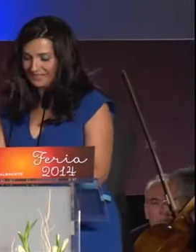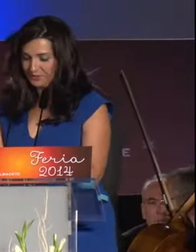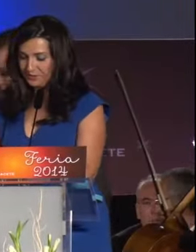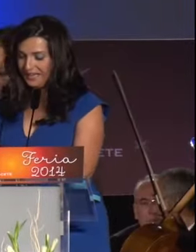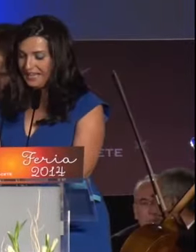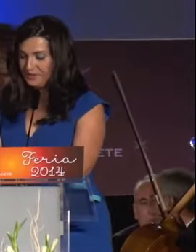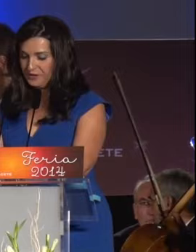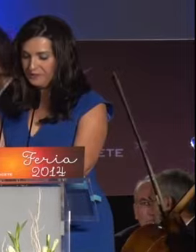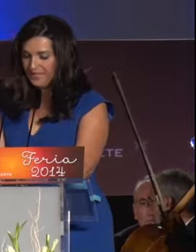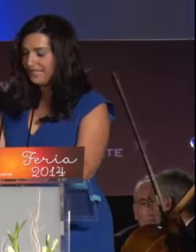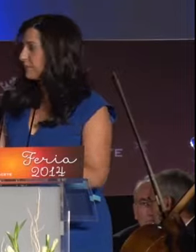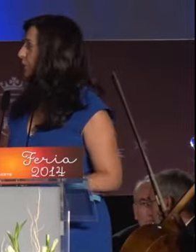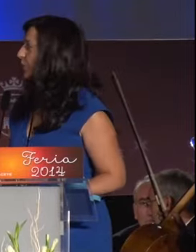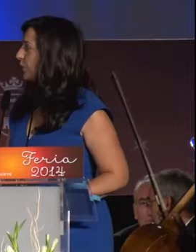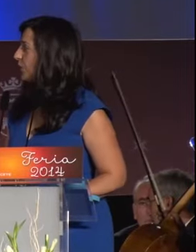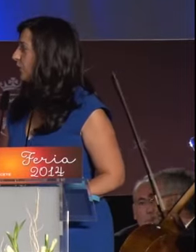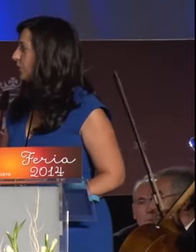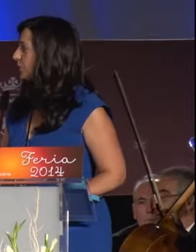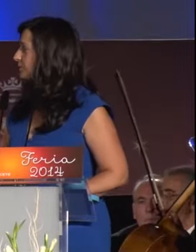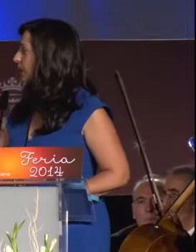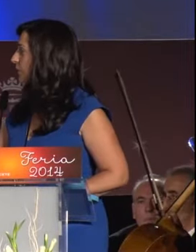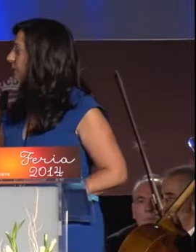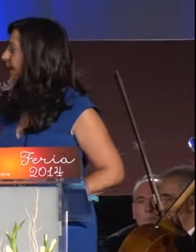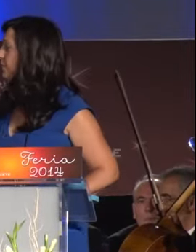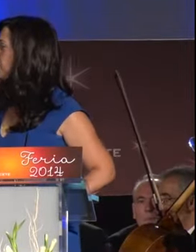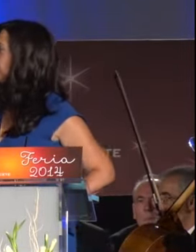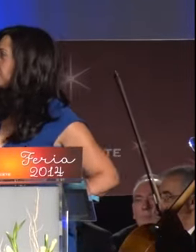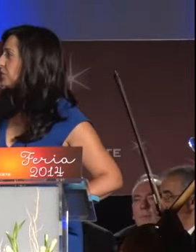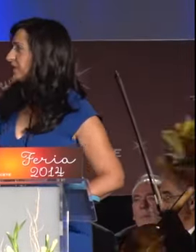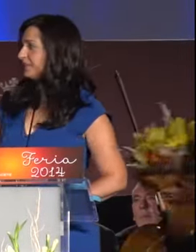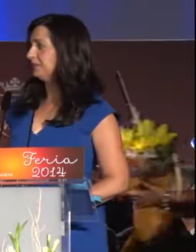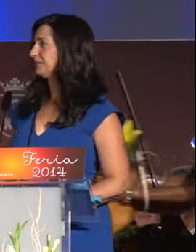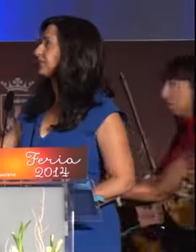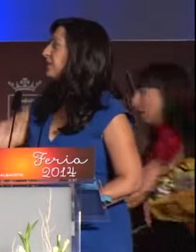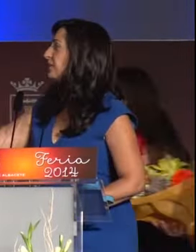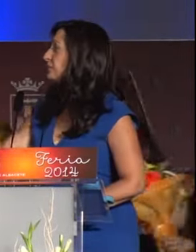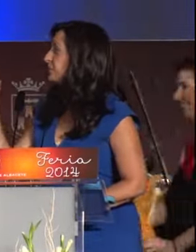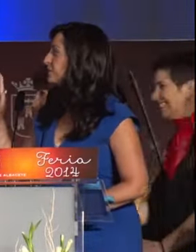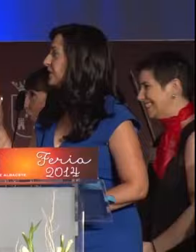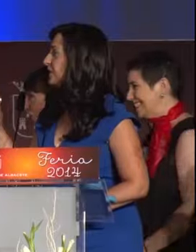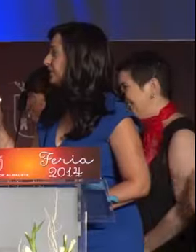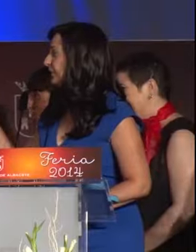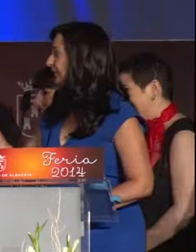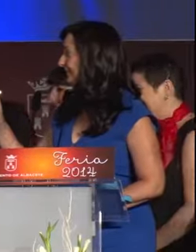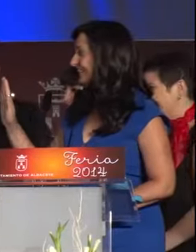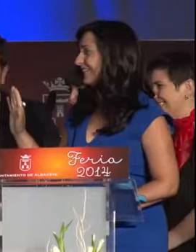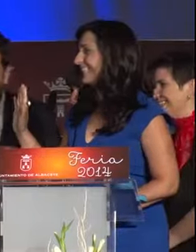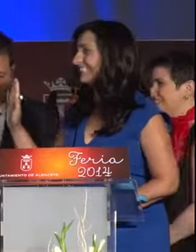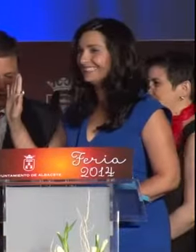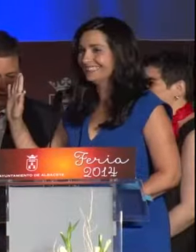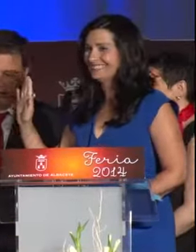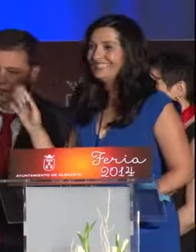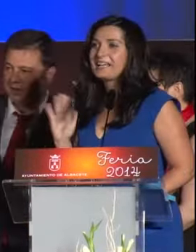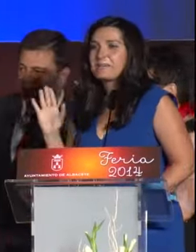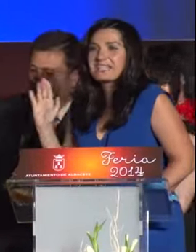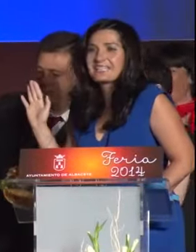Hasta aquí vuestro reinado. Propongo una nueva palabra, un momentito, que todavía nos hemos despedido del todo. Un